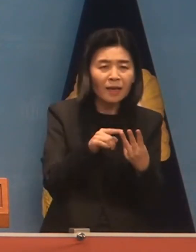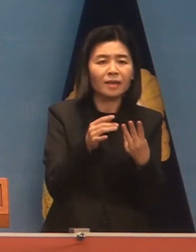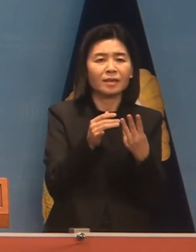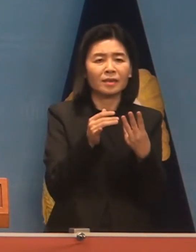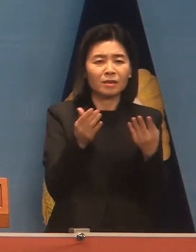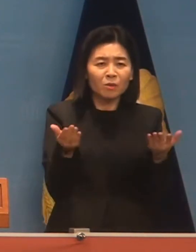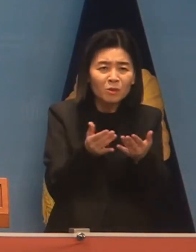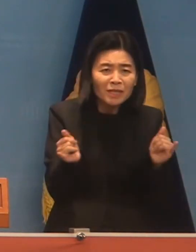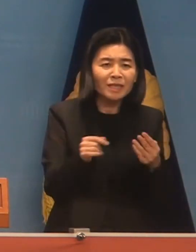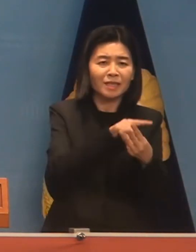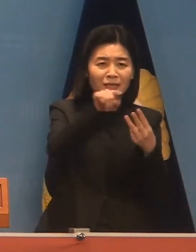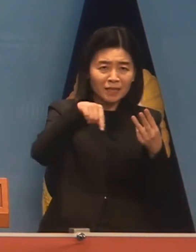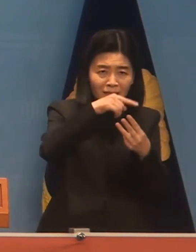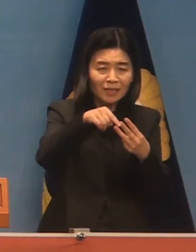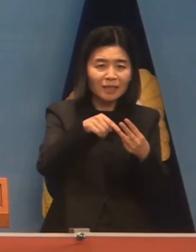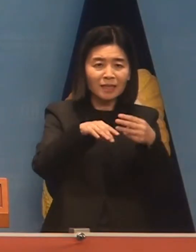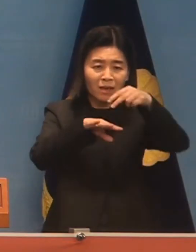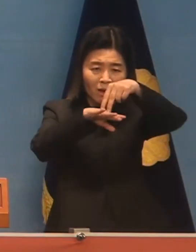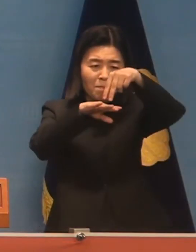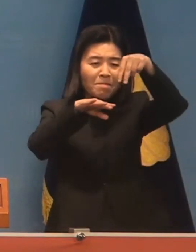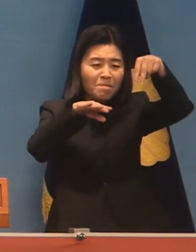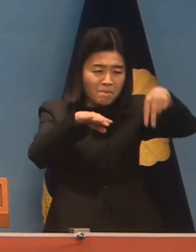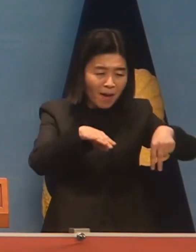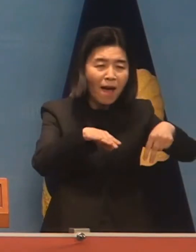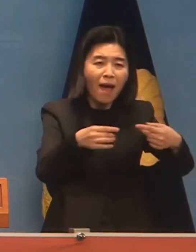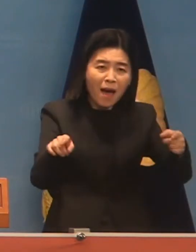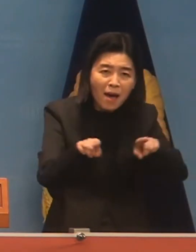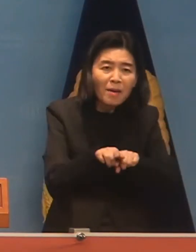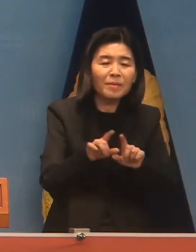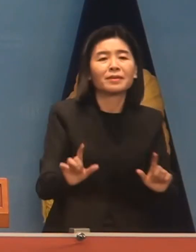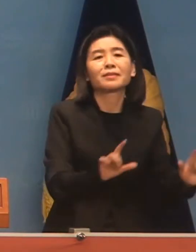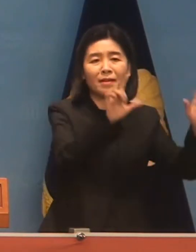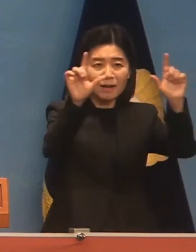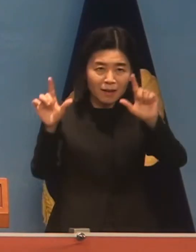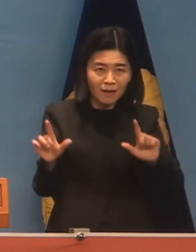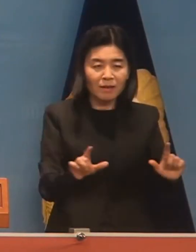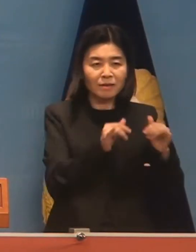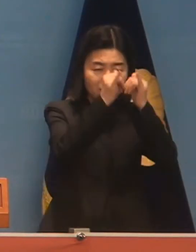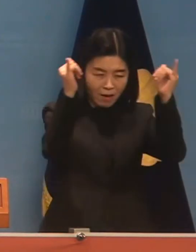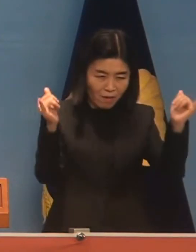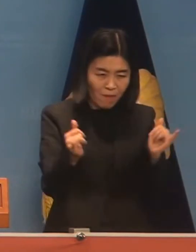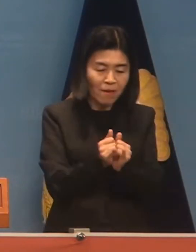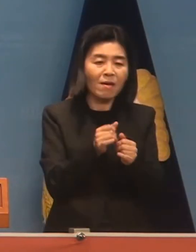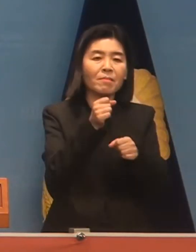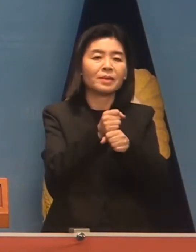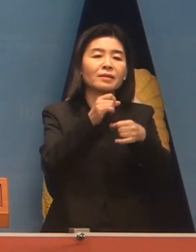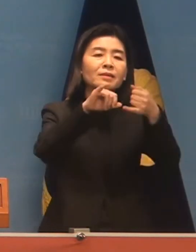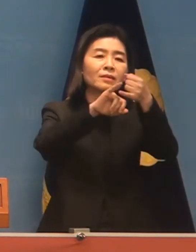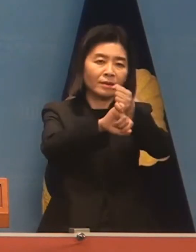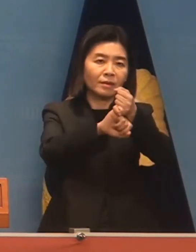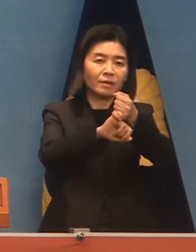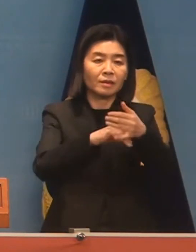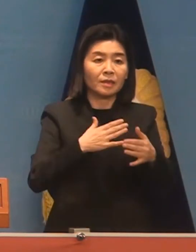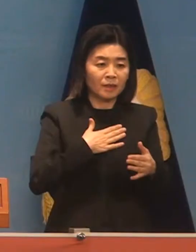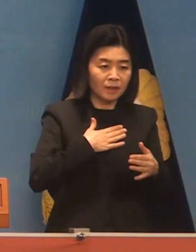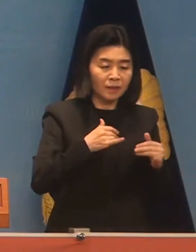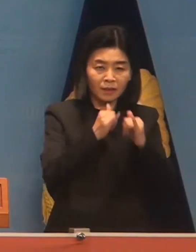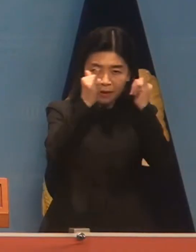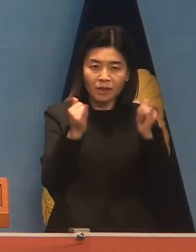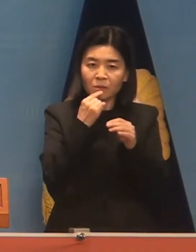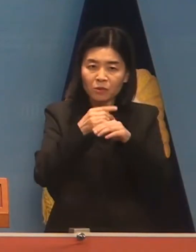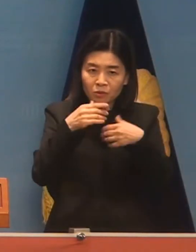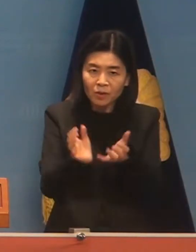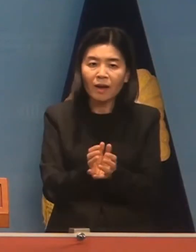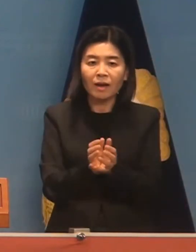이 땅에 발을 딛고 우리와 함께 살 수 있는 그런 사회를 꼭 만들어 가겠습니다. 저와 사회민주당은